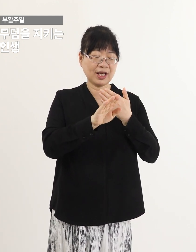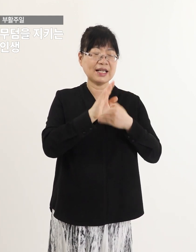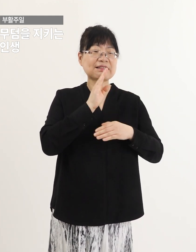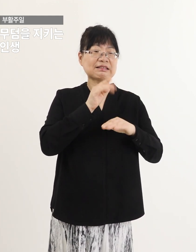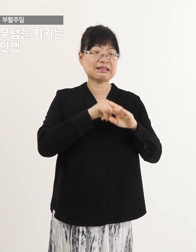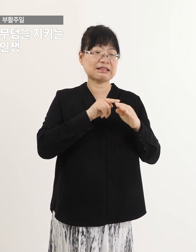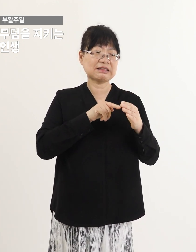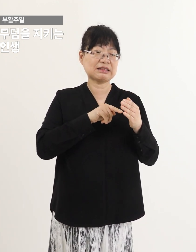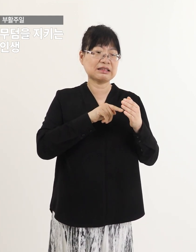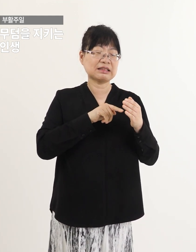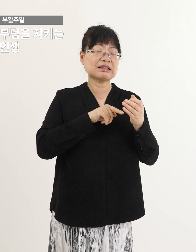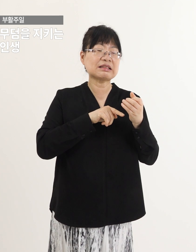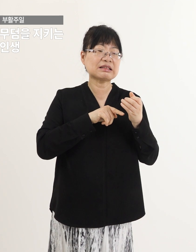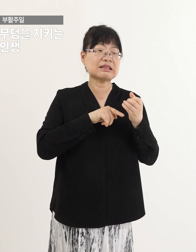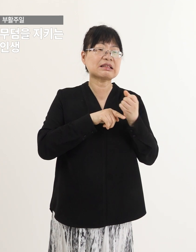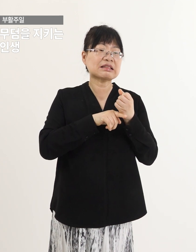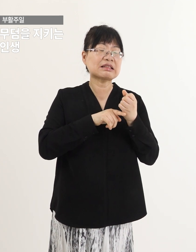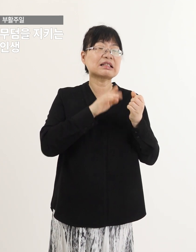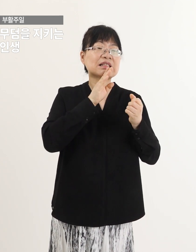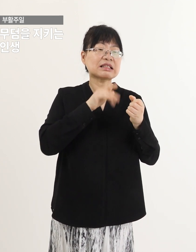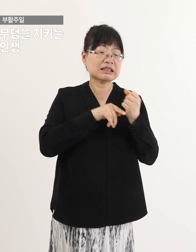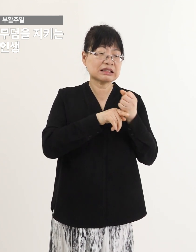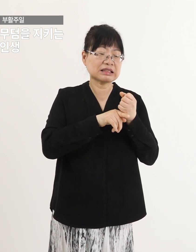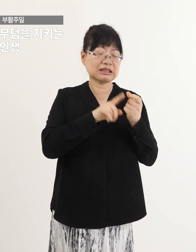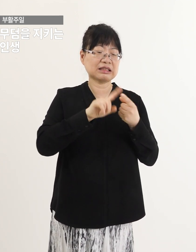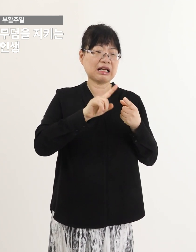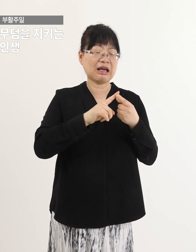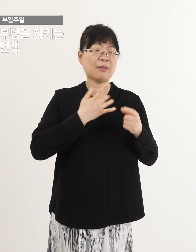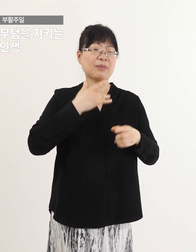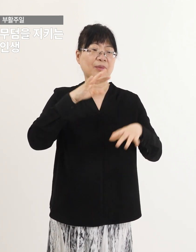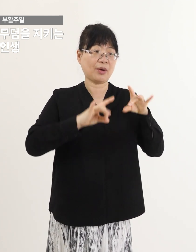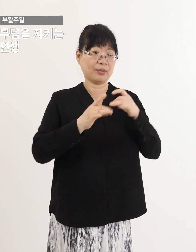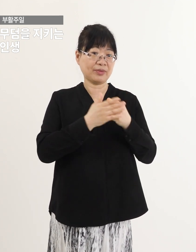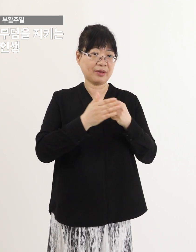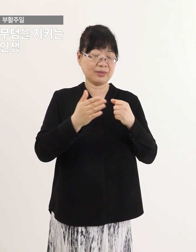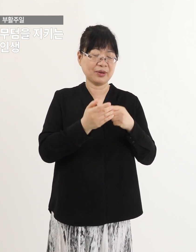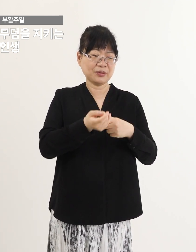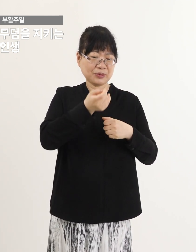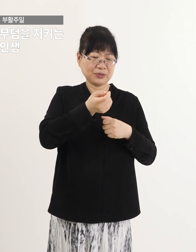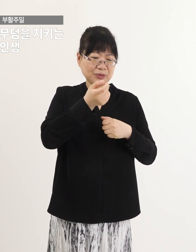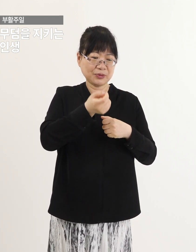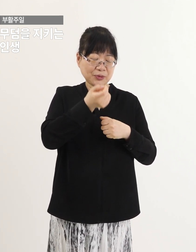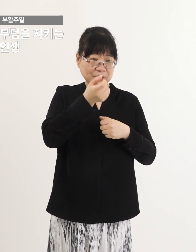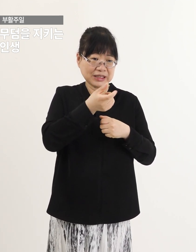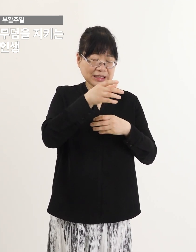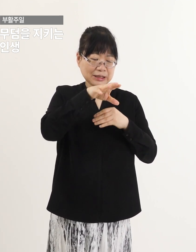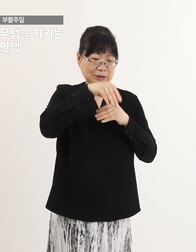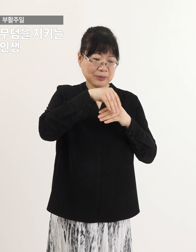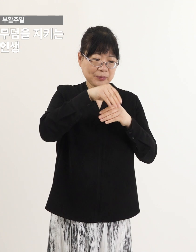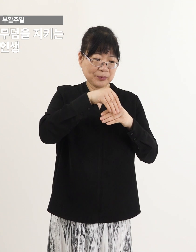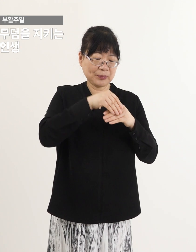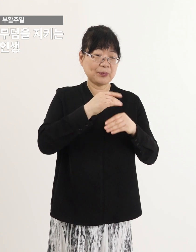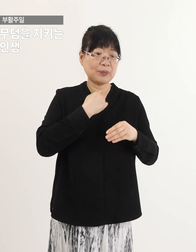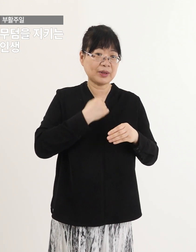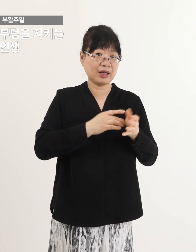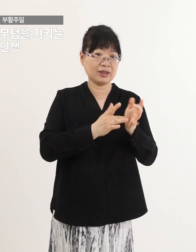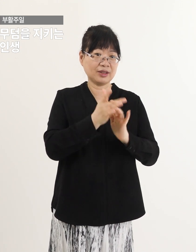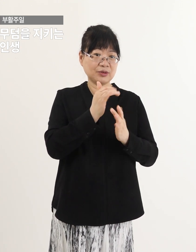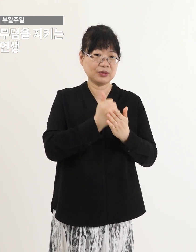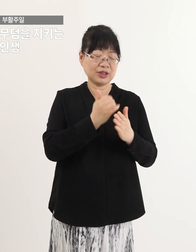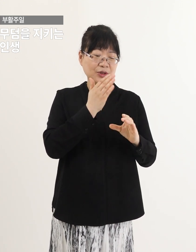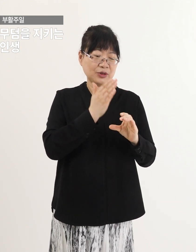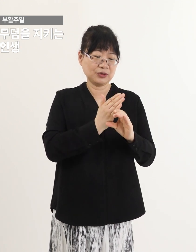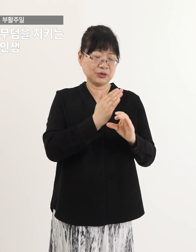목마름 때문에 조금씩 젖어든 조금은 예수님을